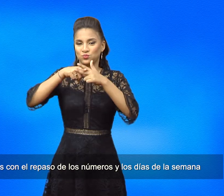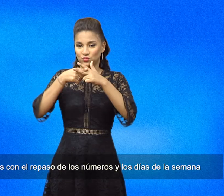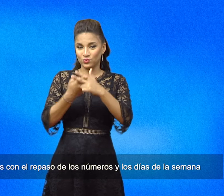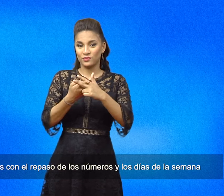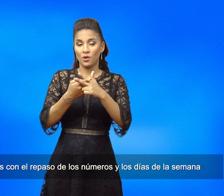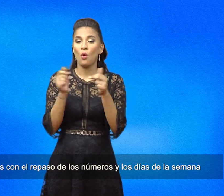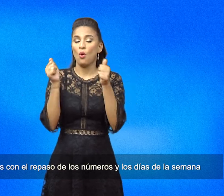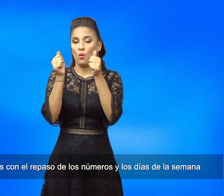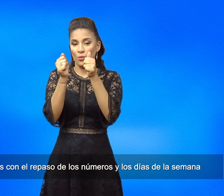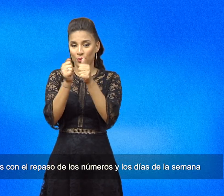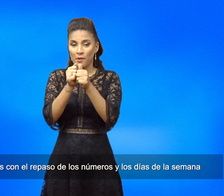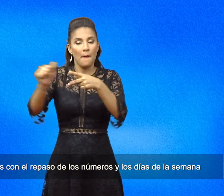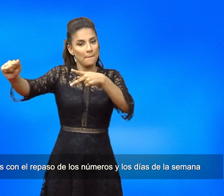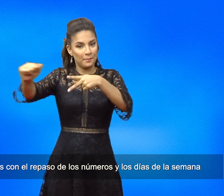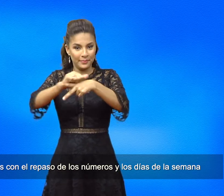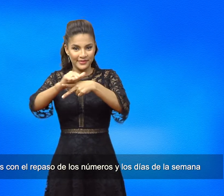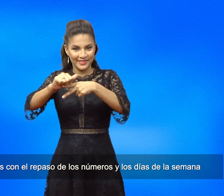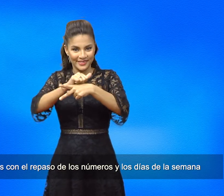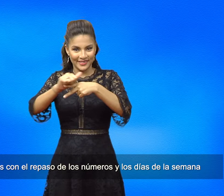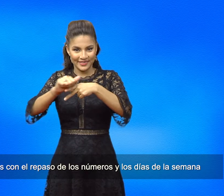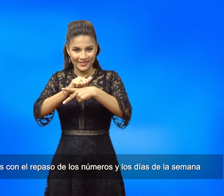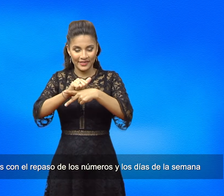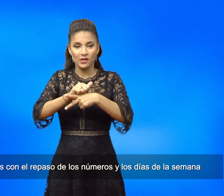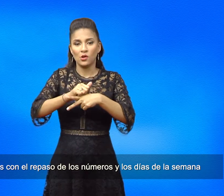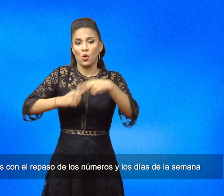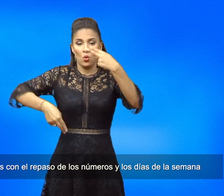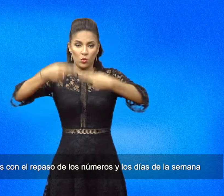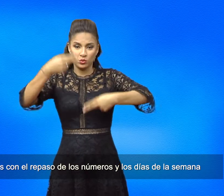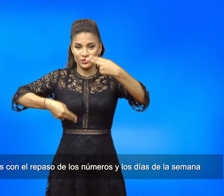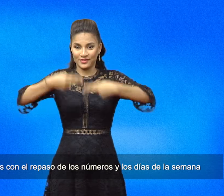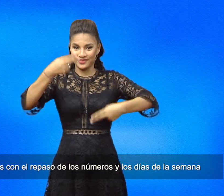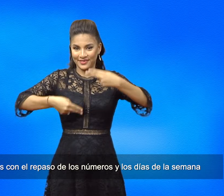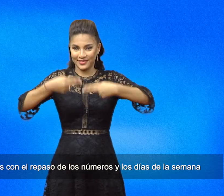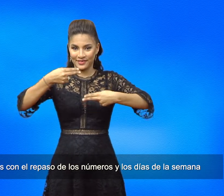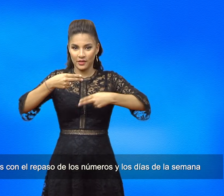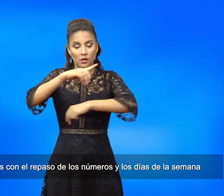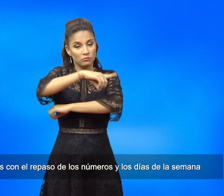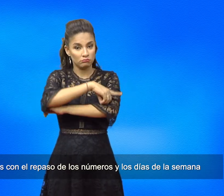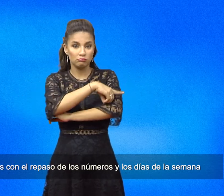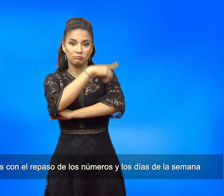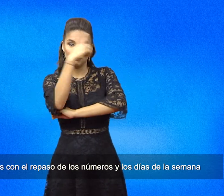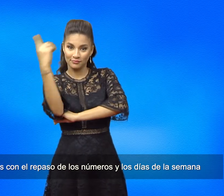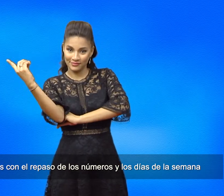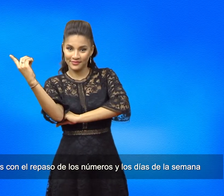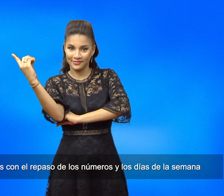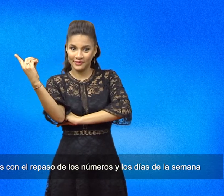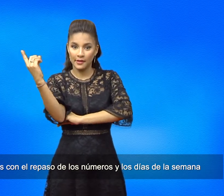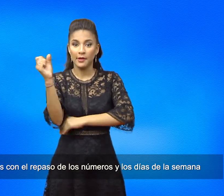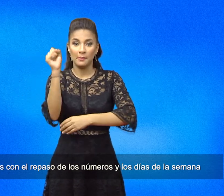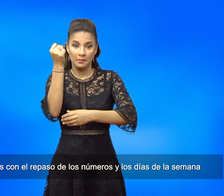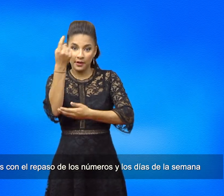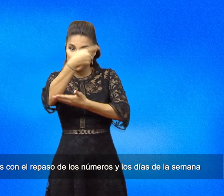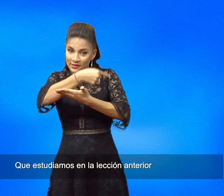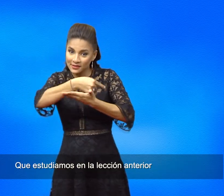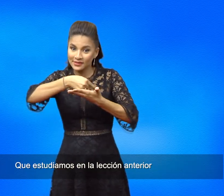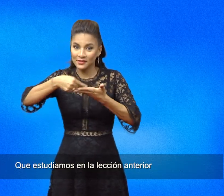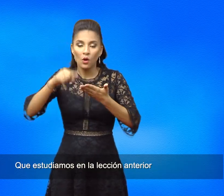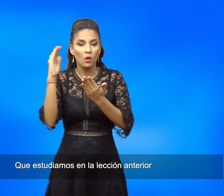iniciamos con el repaso de los números y los días de la semana que estudiamos